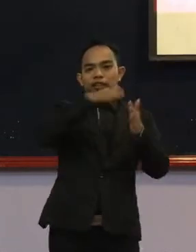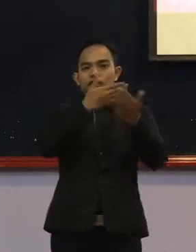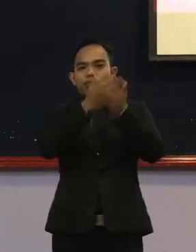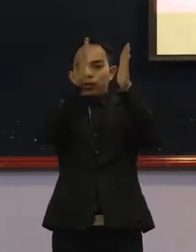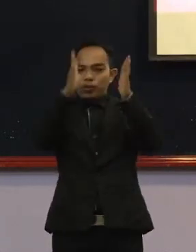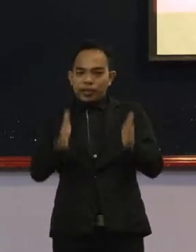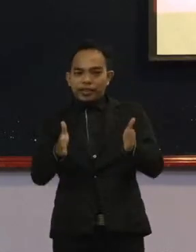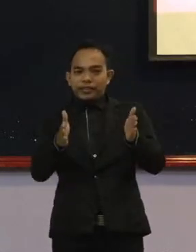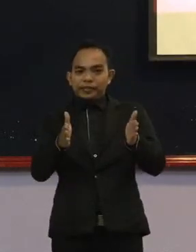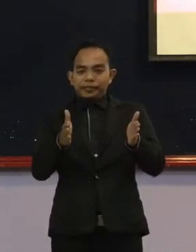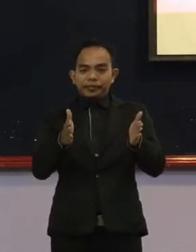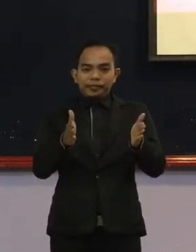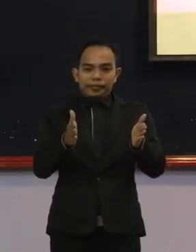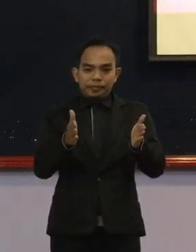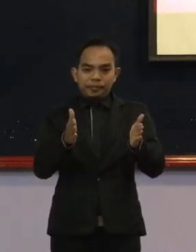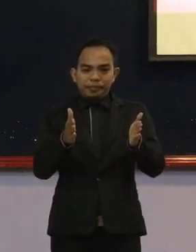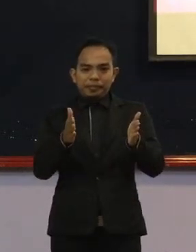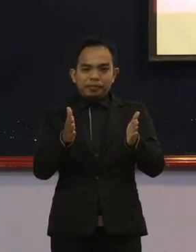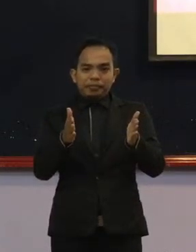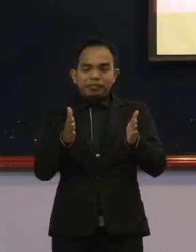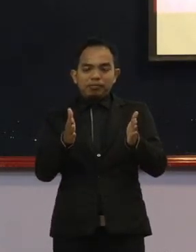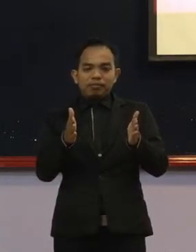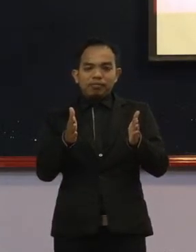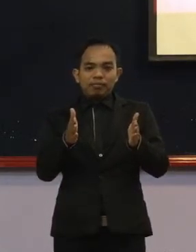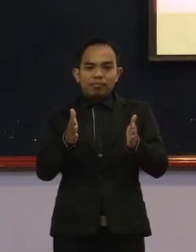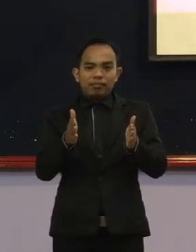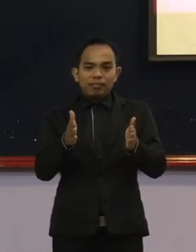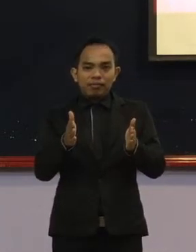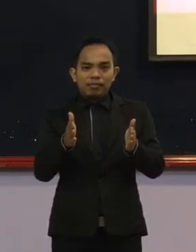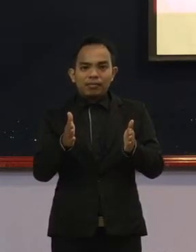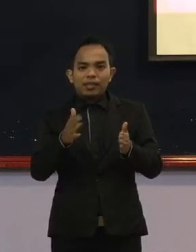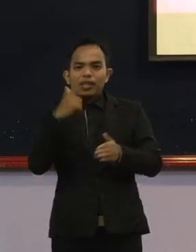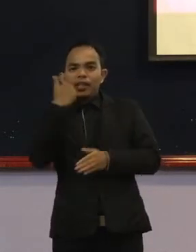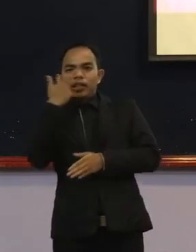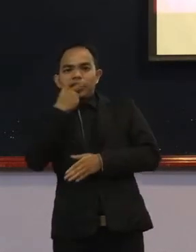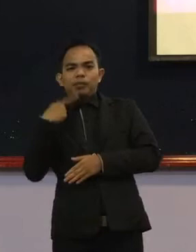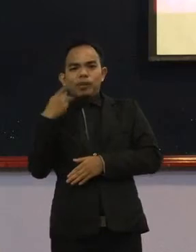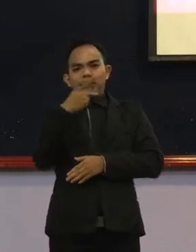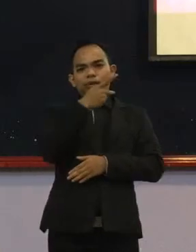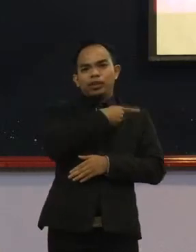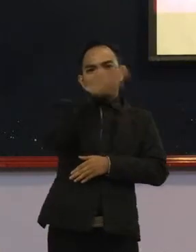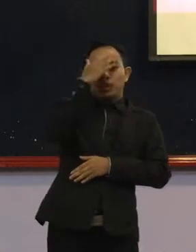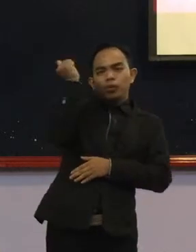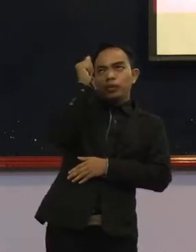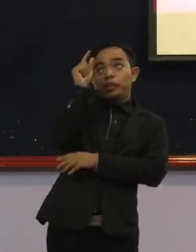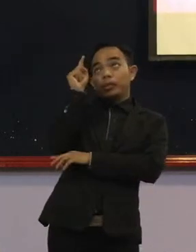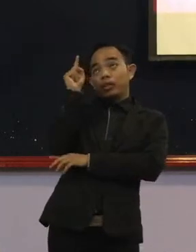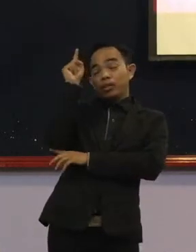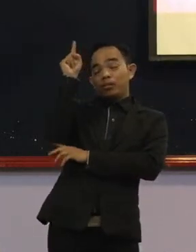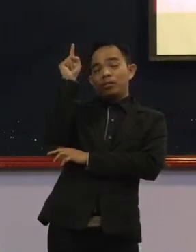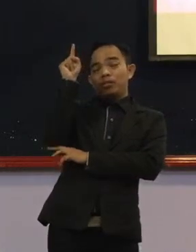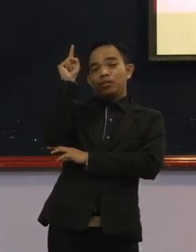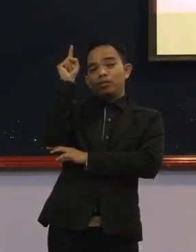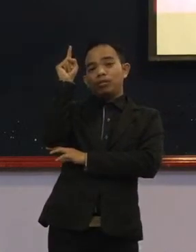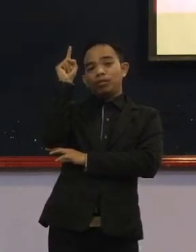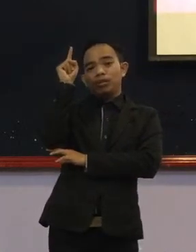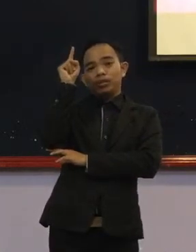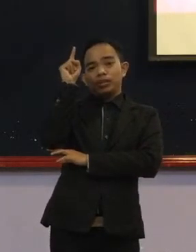أنشره كلا لما يقض ما أمره